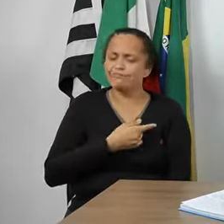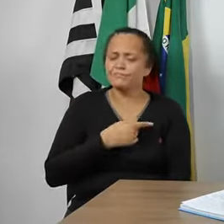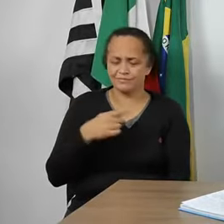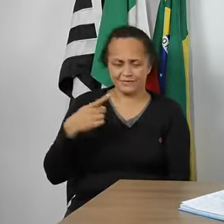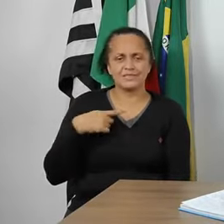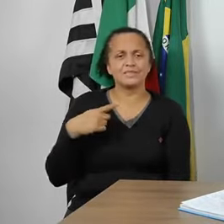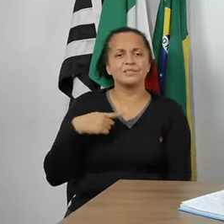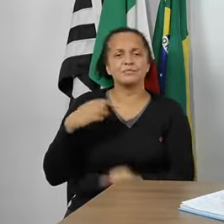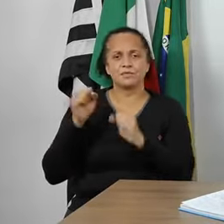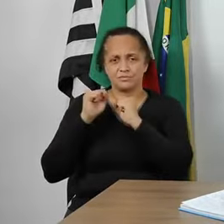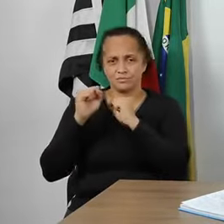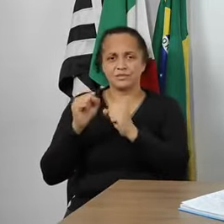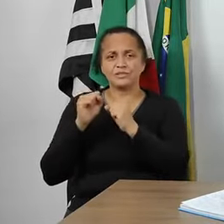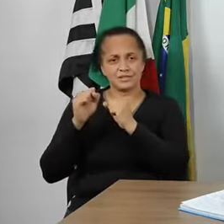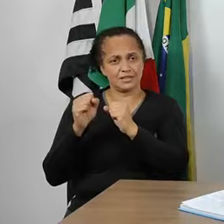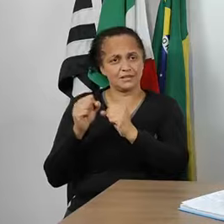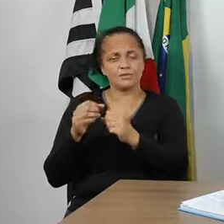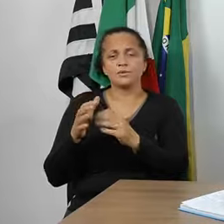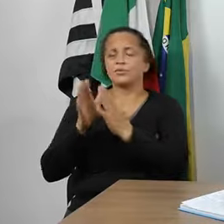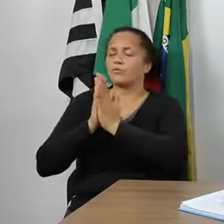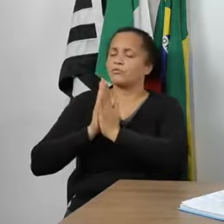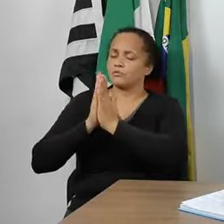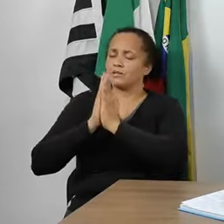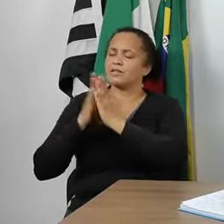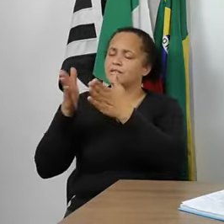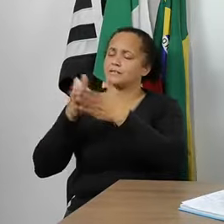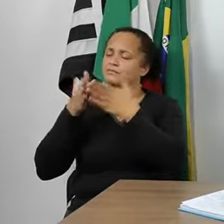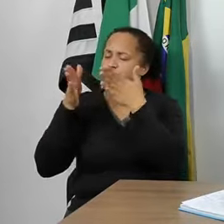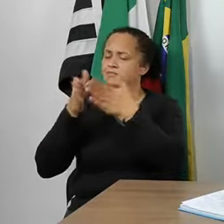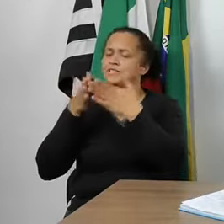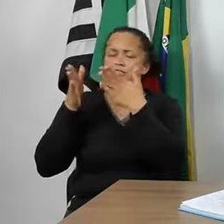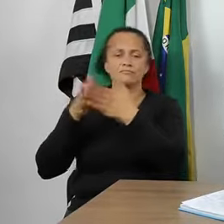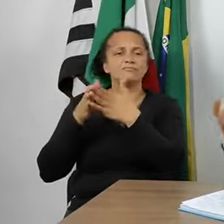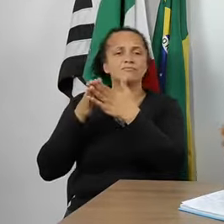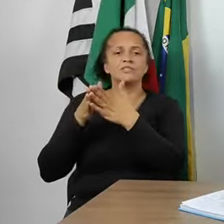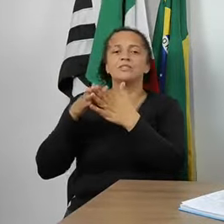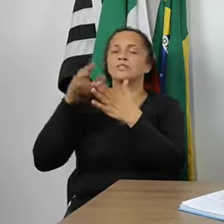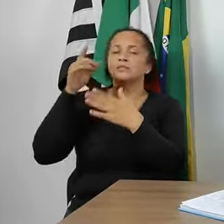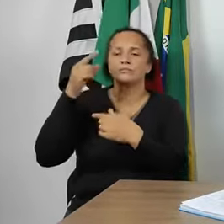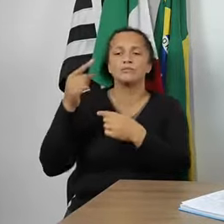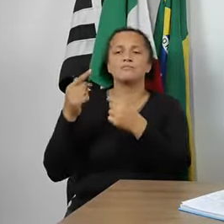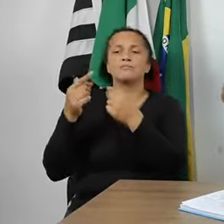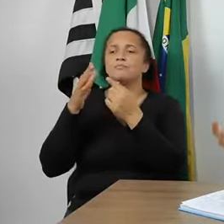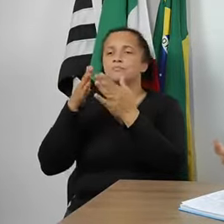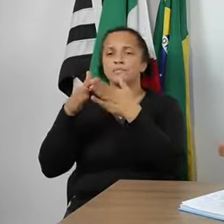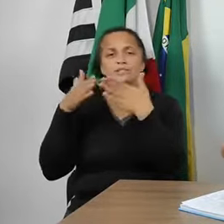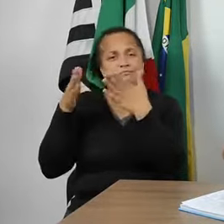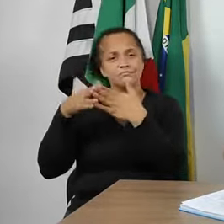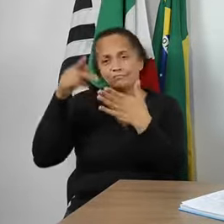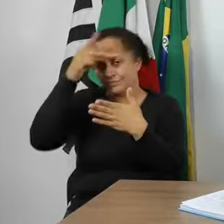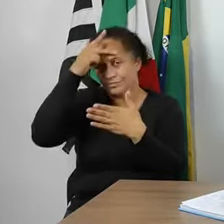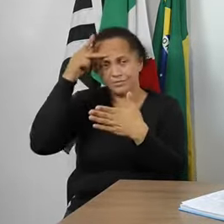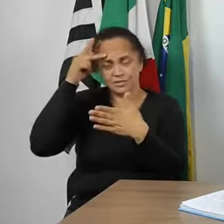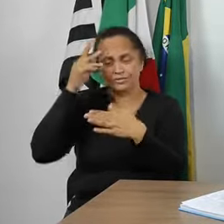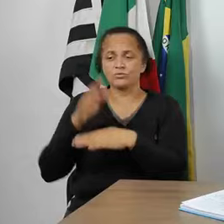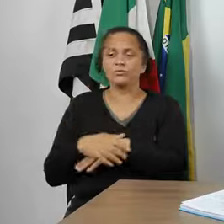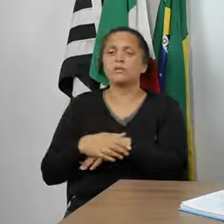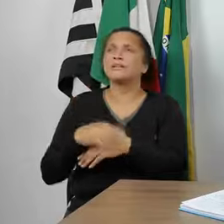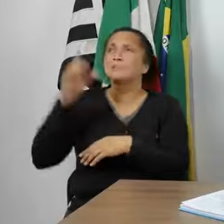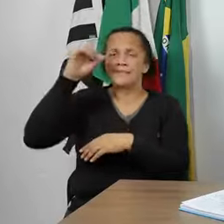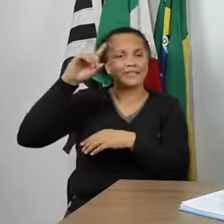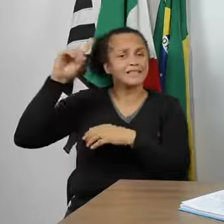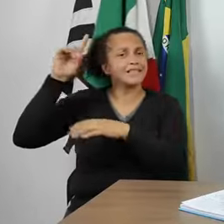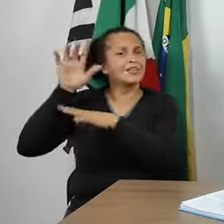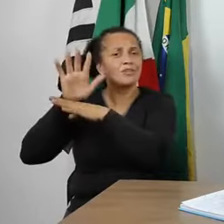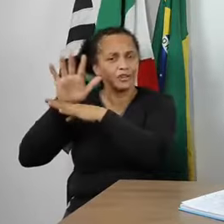como cristãos, interceder, clamar, orar pelo outro, em favor do outro, nos